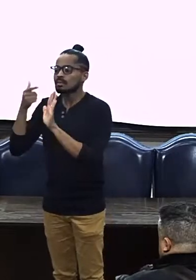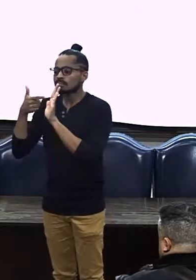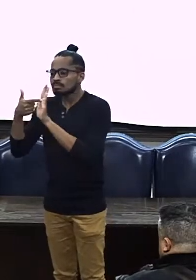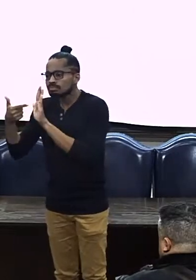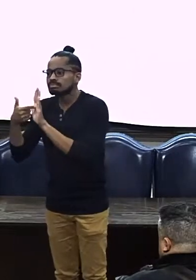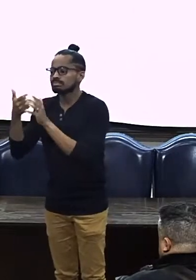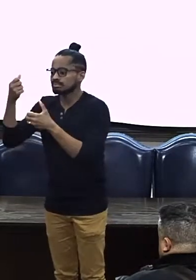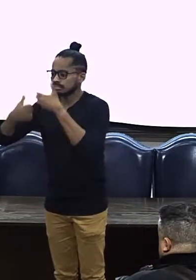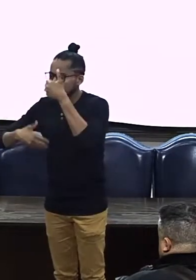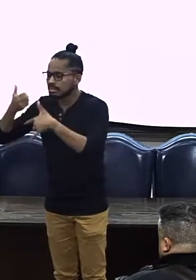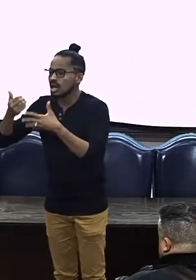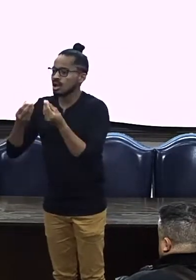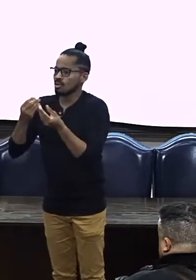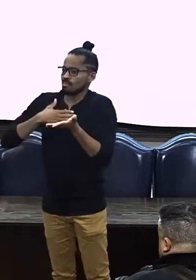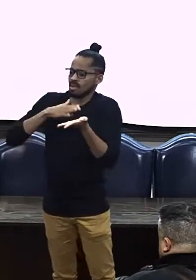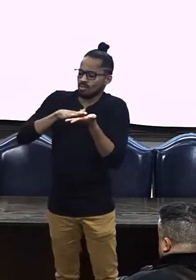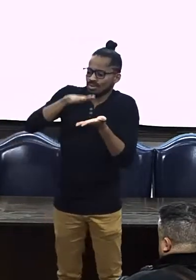model.